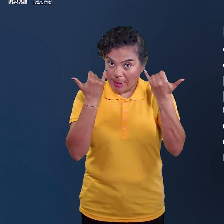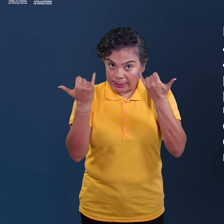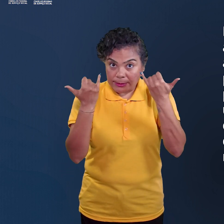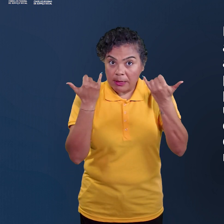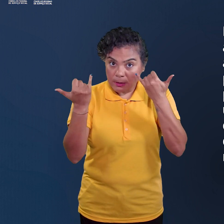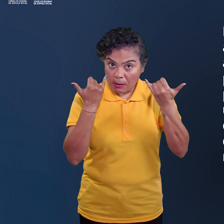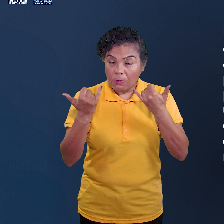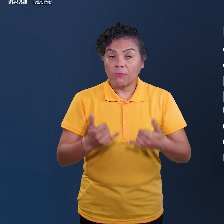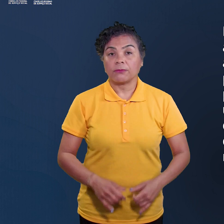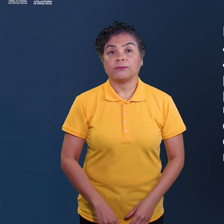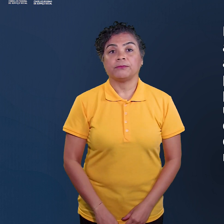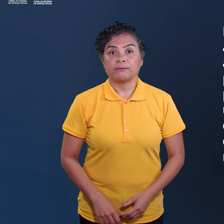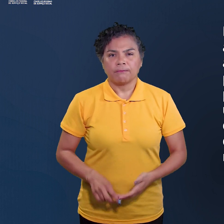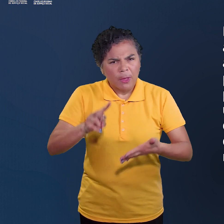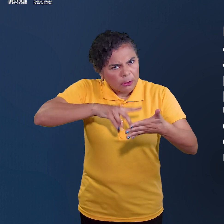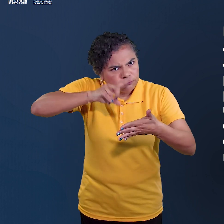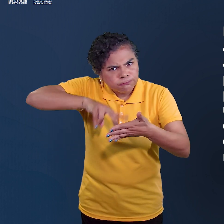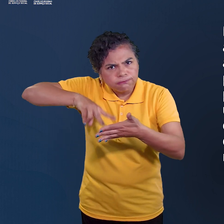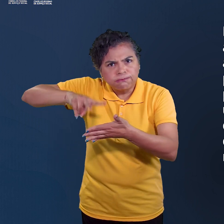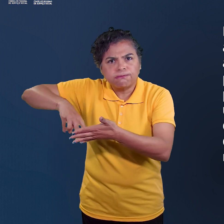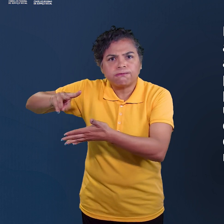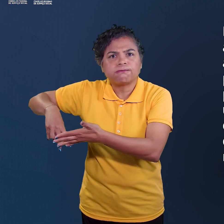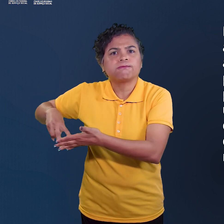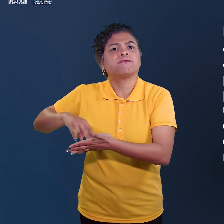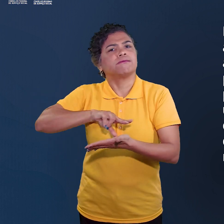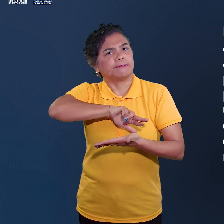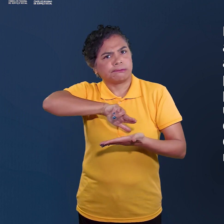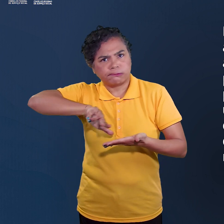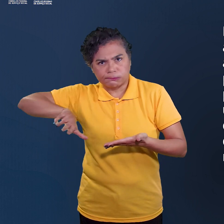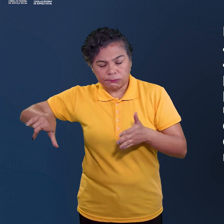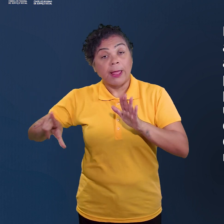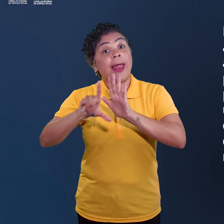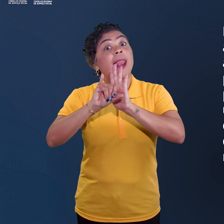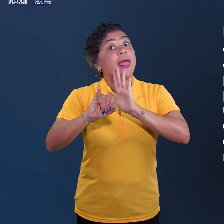documentos de coleta e de registro de informações etc